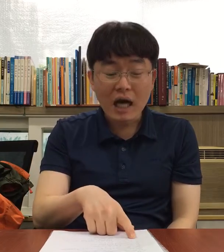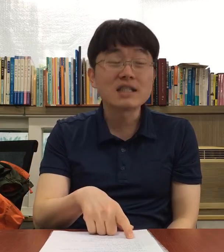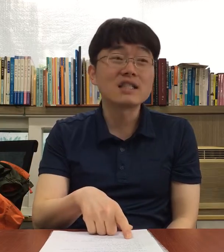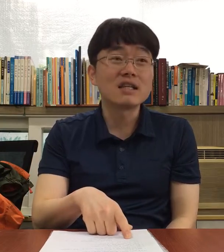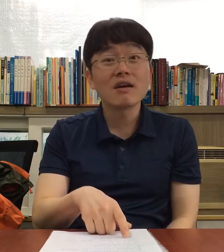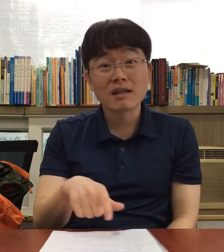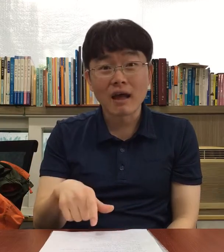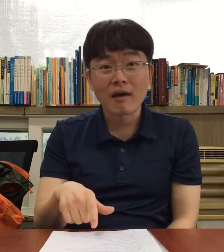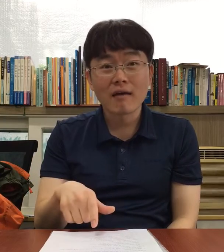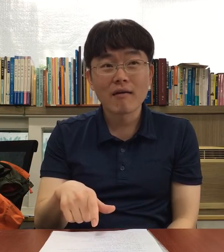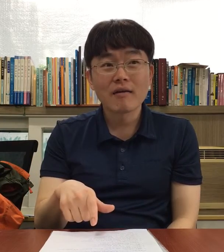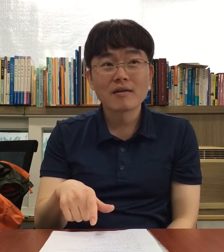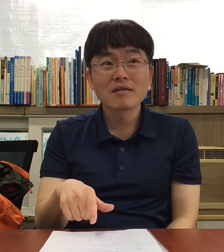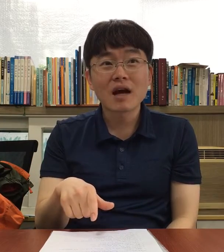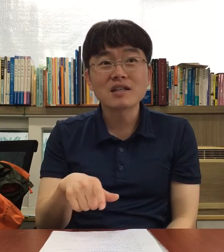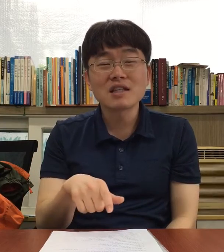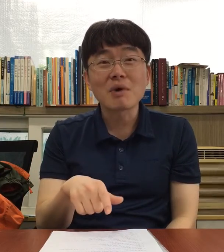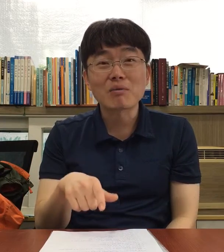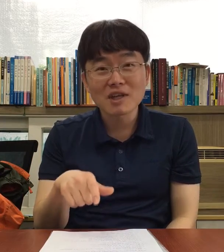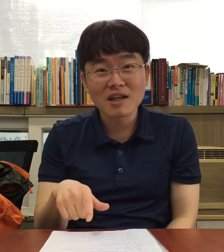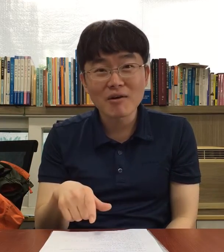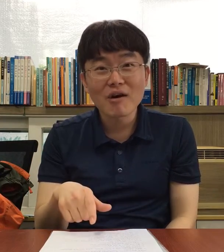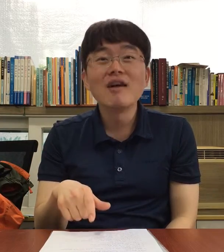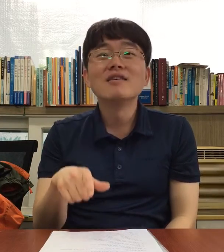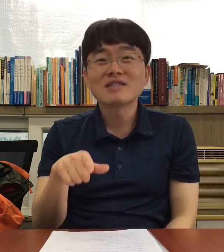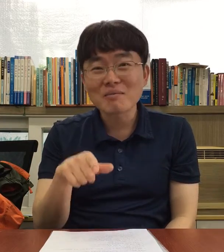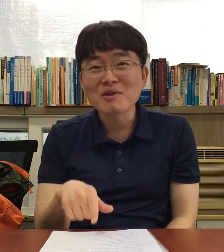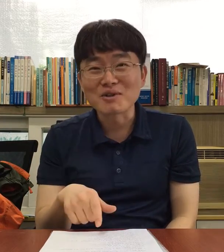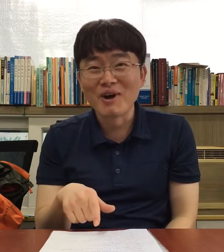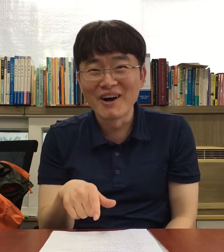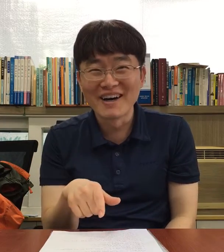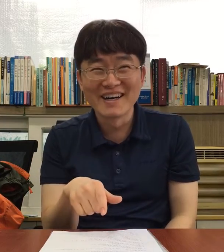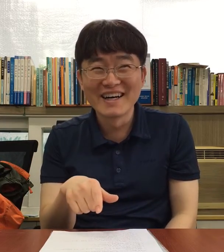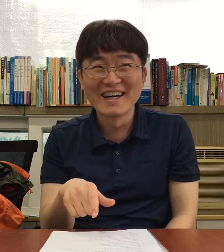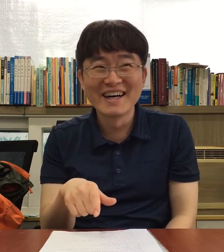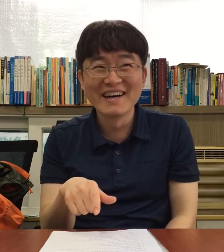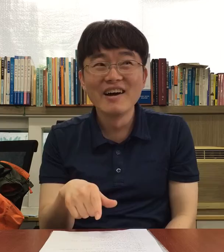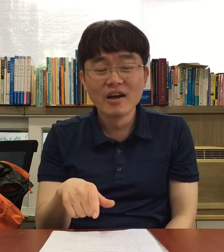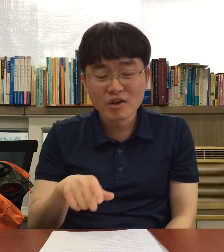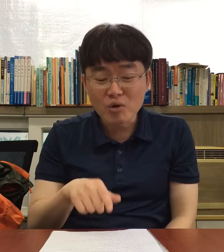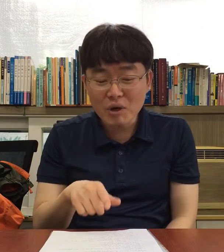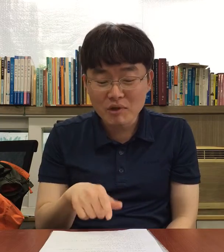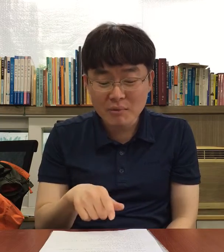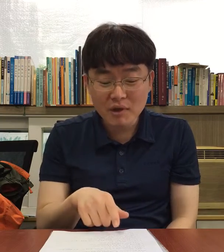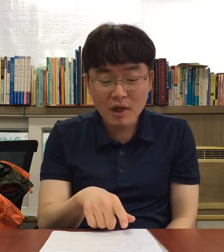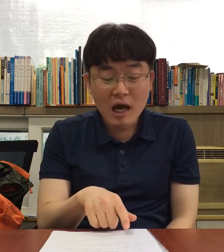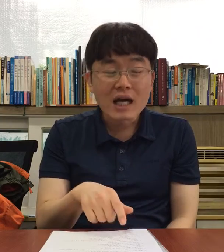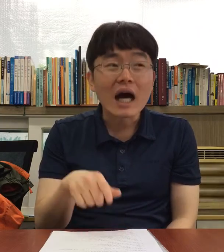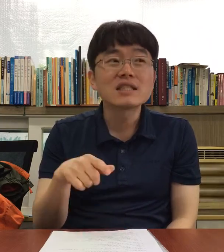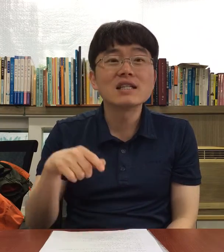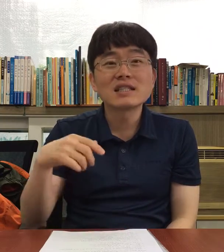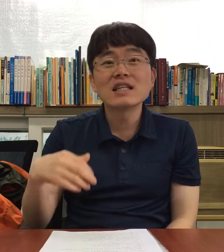가시에 찔려야 돼. 근데 가시에 찔리면 아프잖아요. 참는 거죠. 결국에 뭐냐면 가시에 찔리는